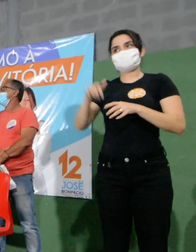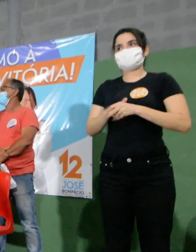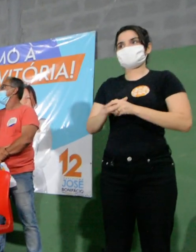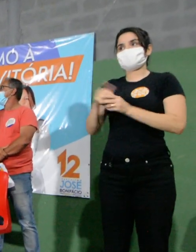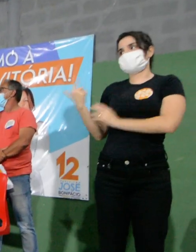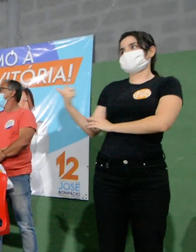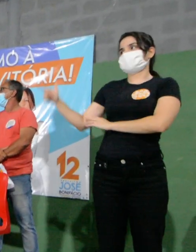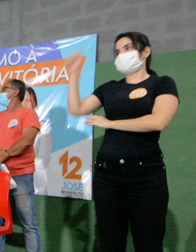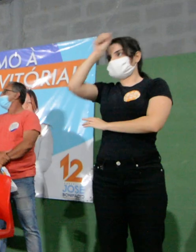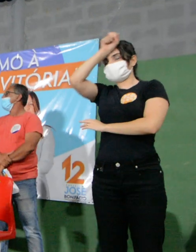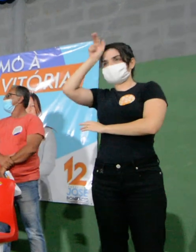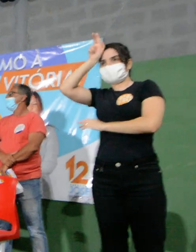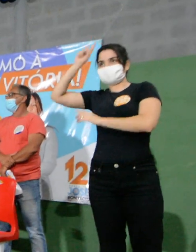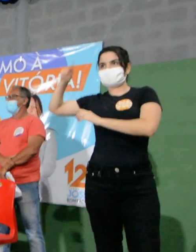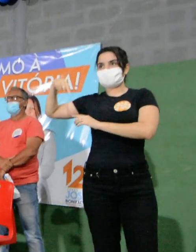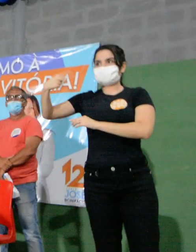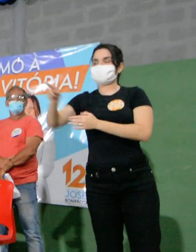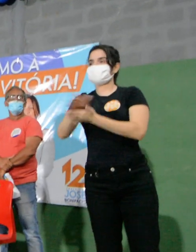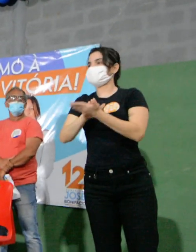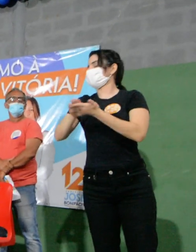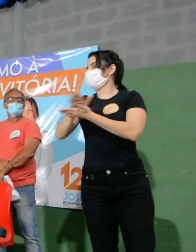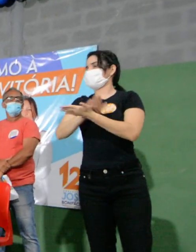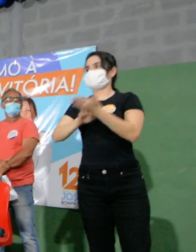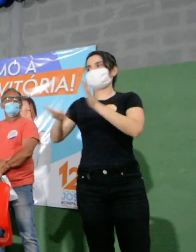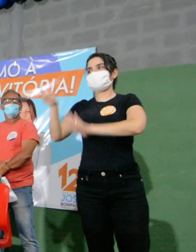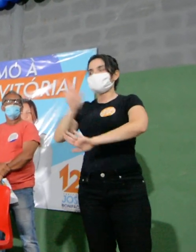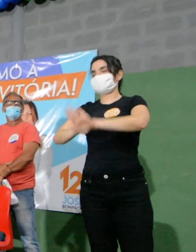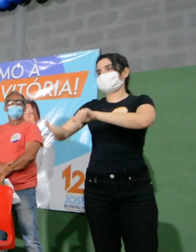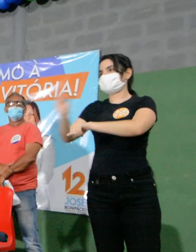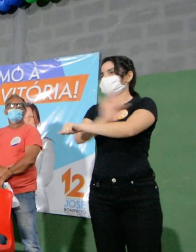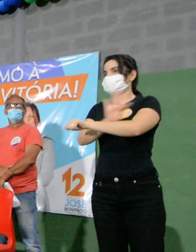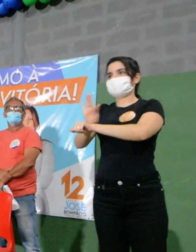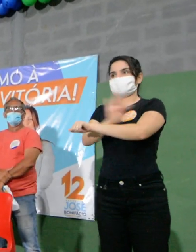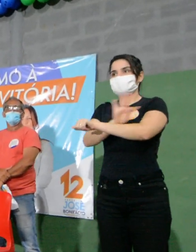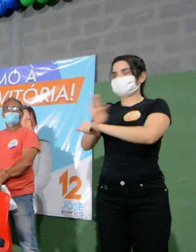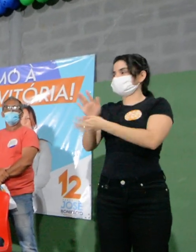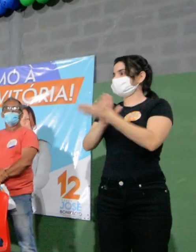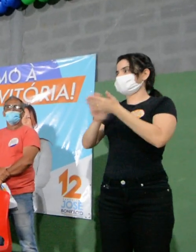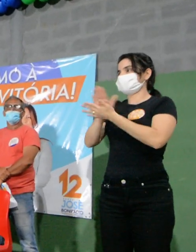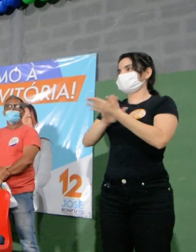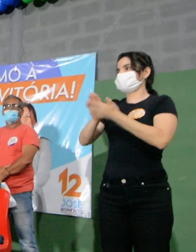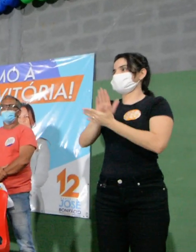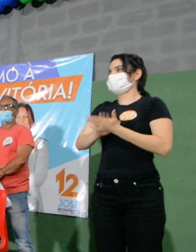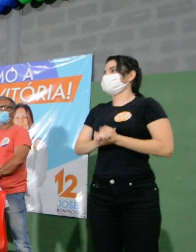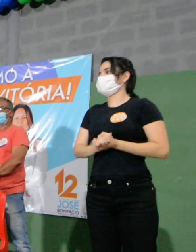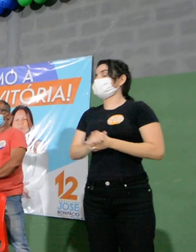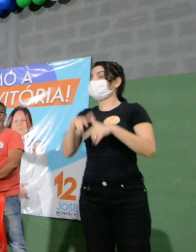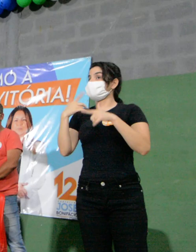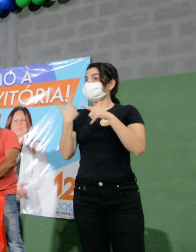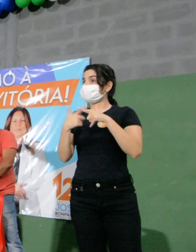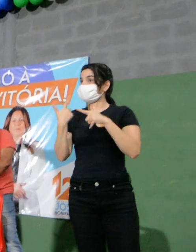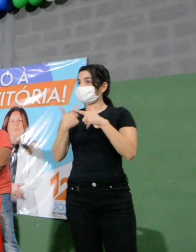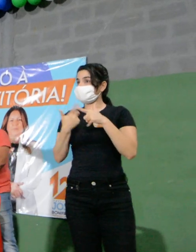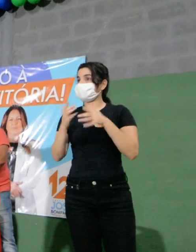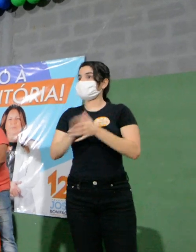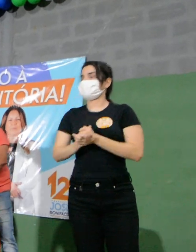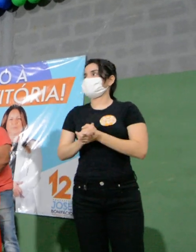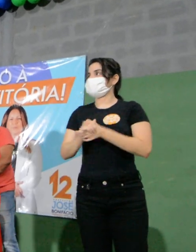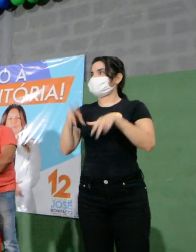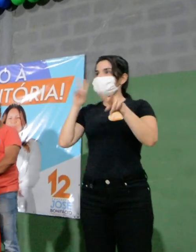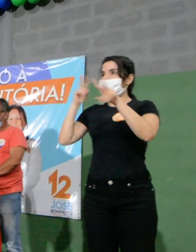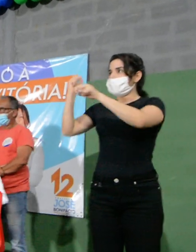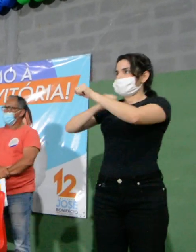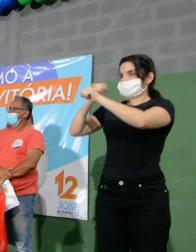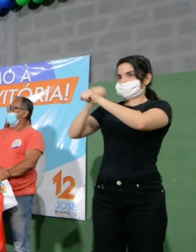outro depois dele olhou para o segundo distrito com o devido olhar porque essas coisas que você vê construída